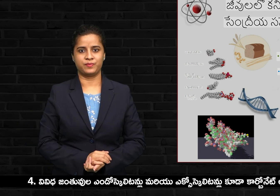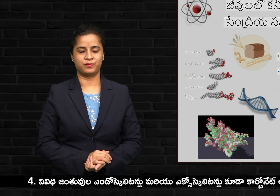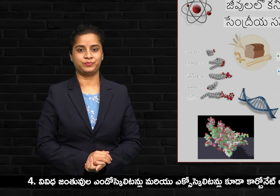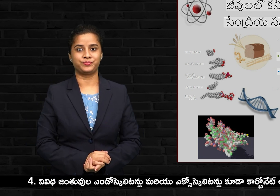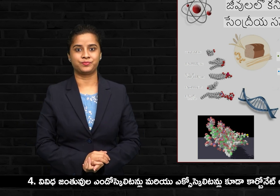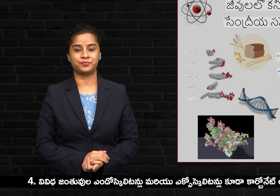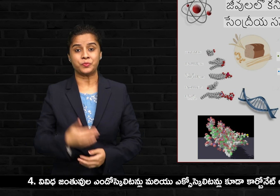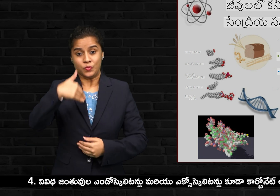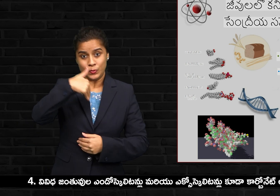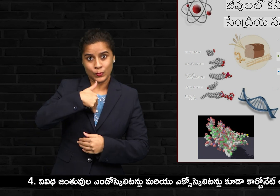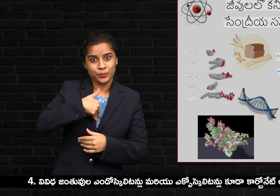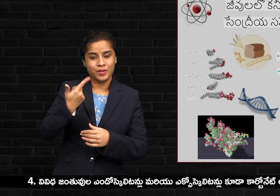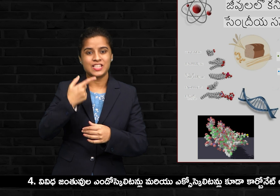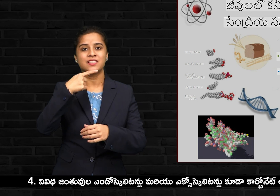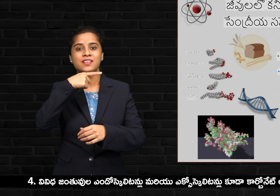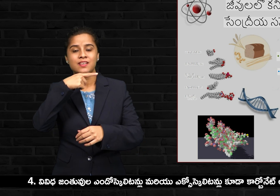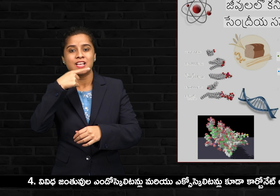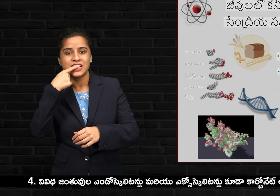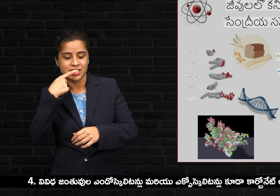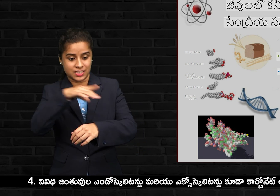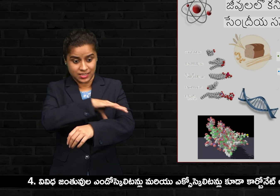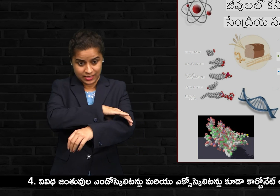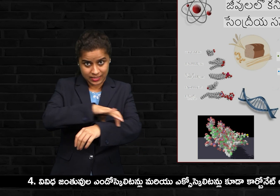4. వివిధ జంతువుల ఎండోస్కెలిటన్లు మరియు